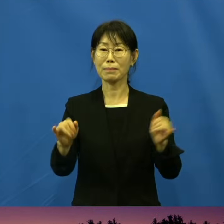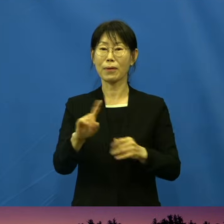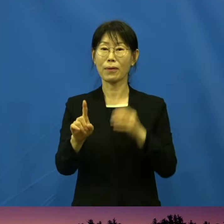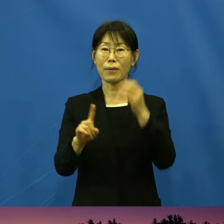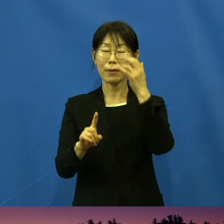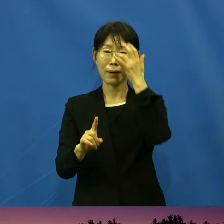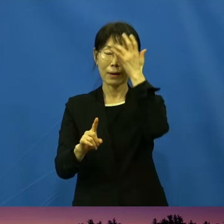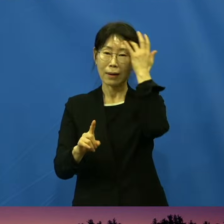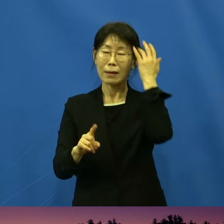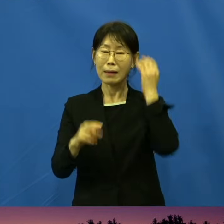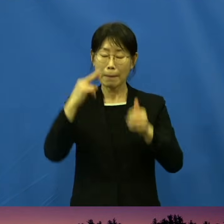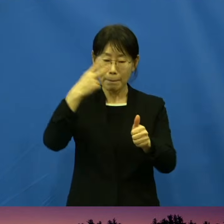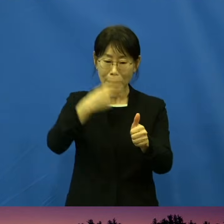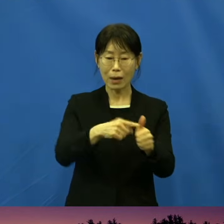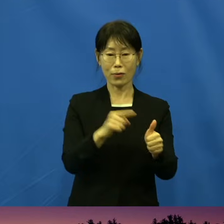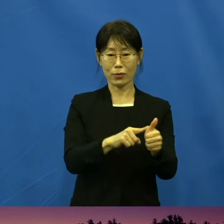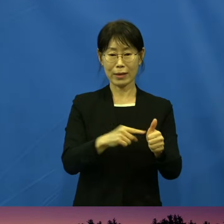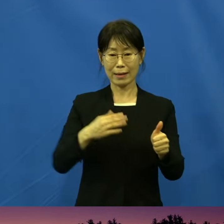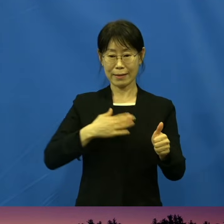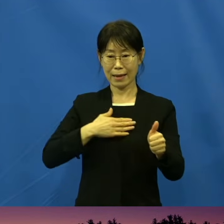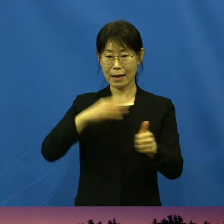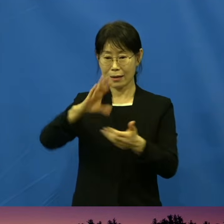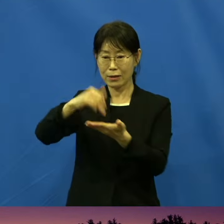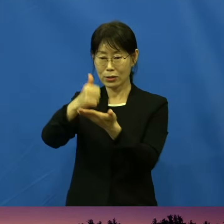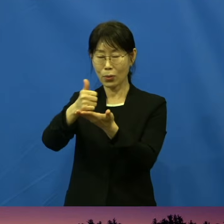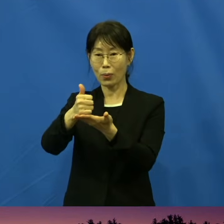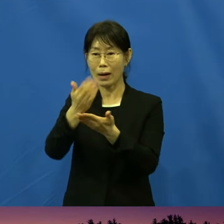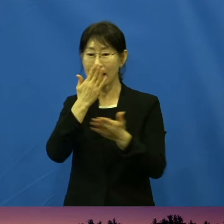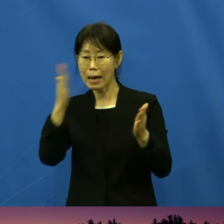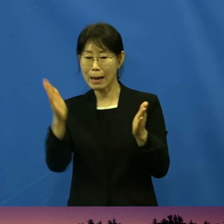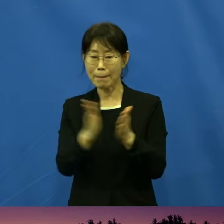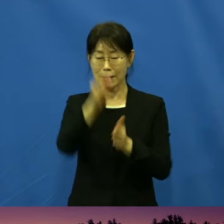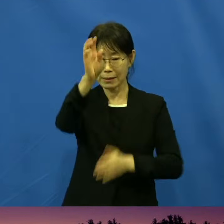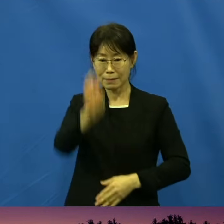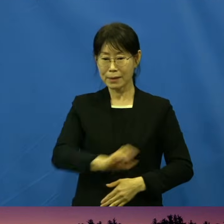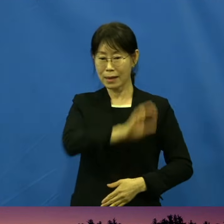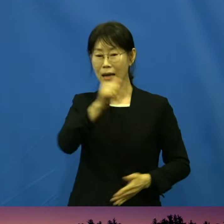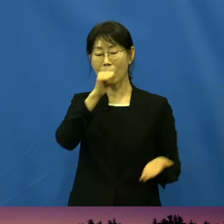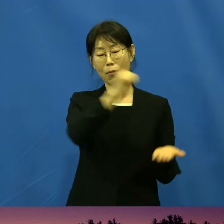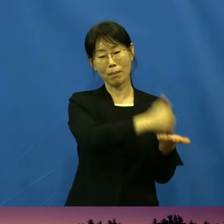바울이 내가 그리스도와 함께 십자가에 못 박혔다. 내가, 그죠?